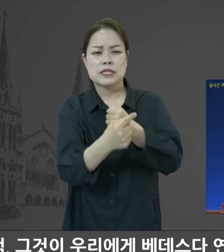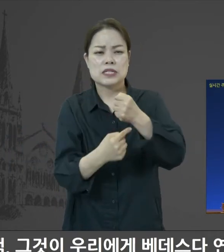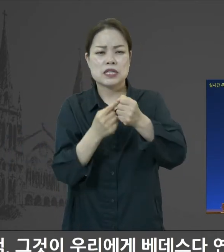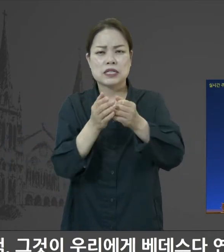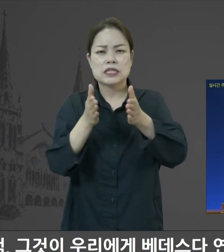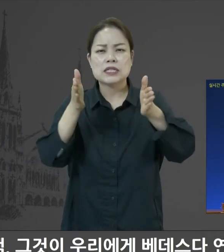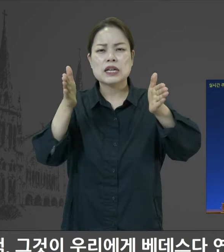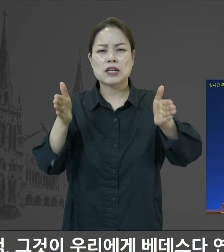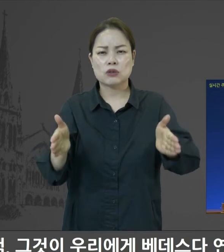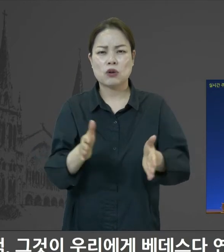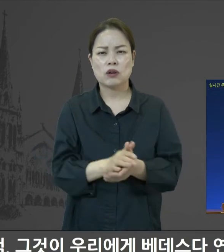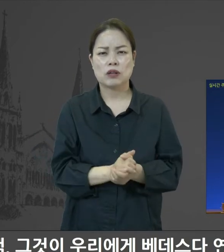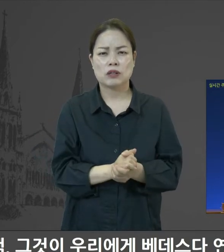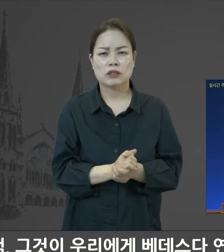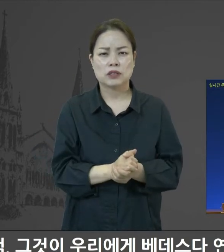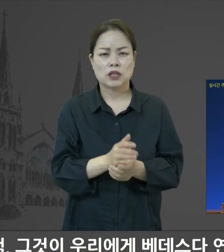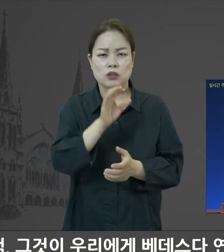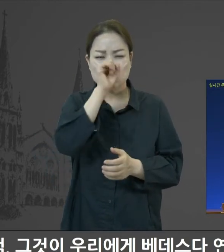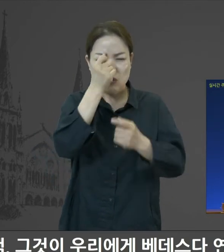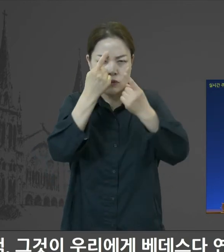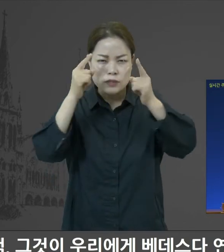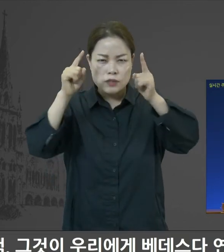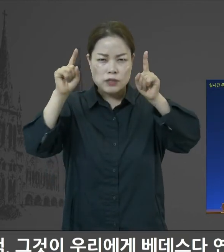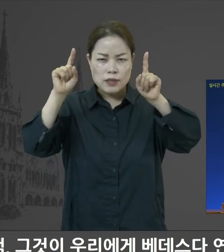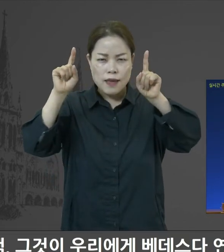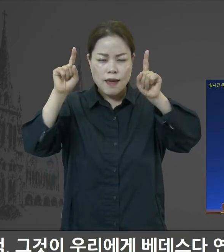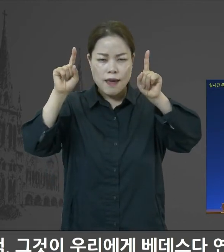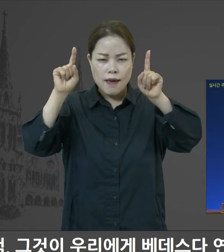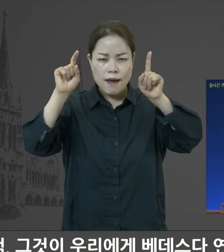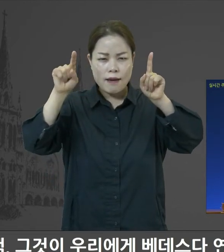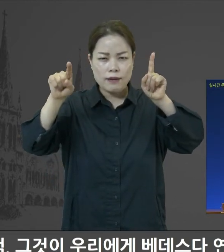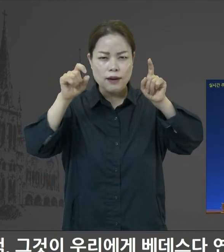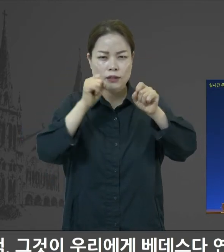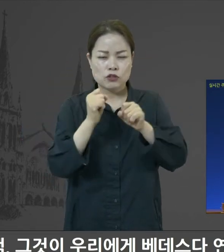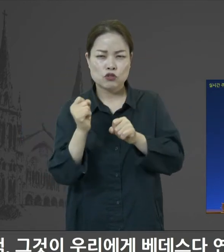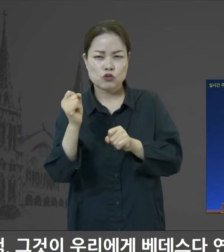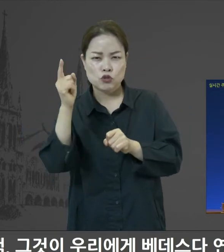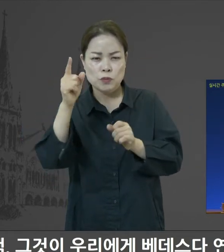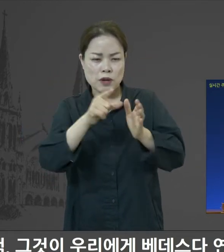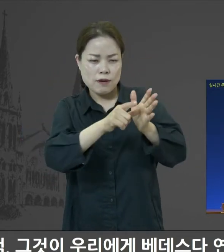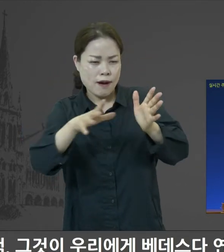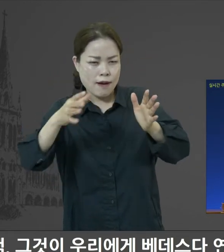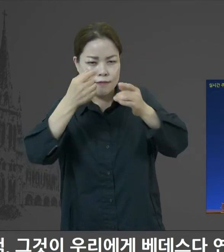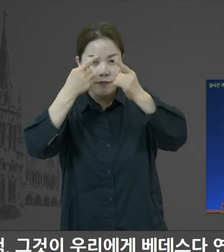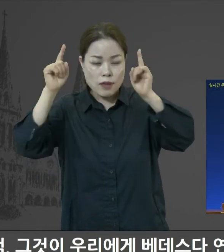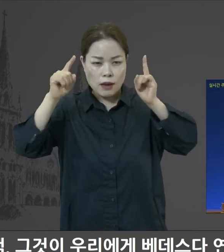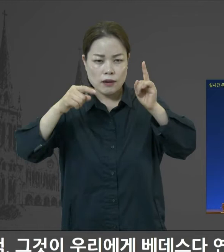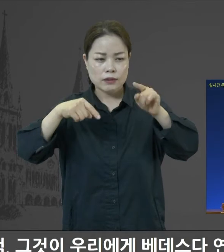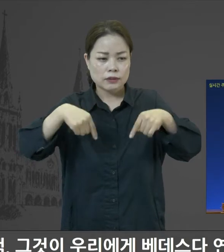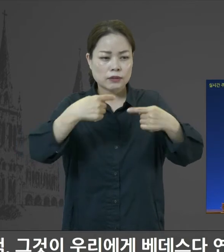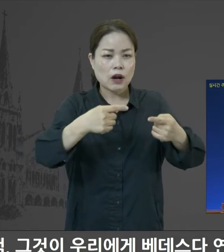기간 동안은 명문대학이 그들에게 있어서 베데스다일 가능성이 굉장히 높습니다.